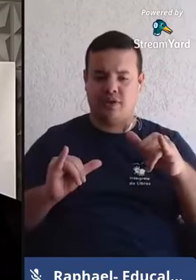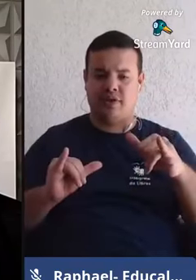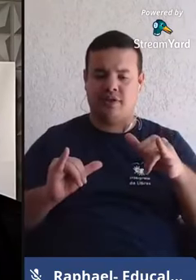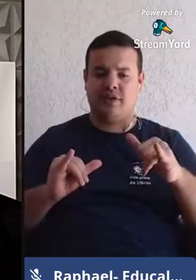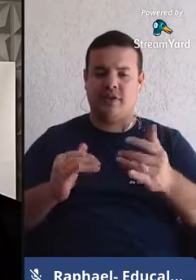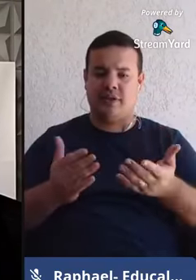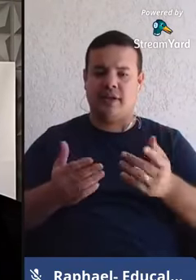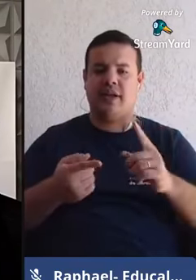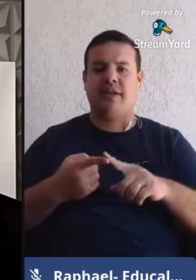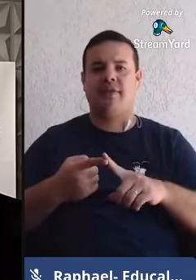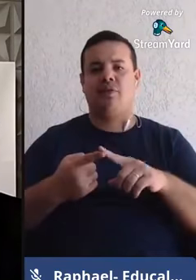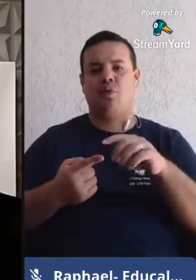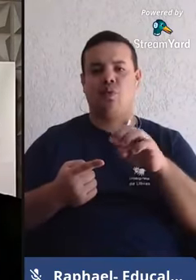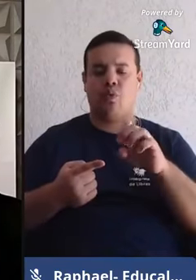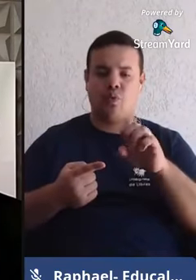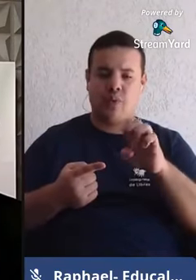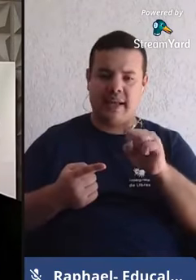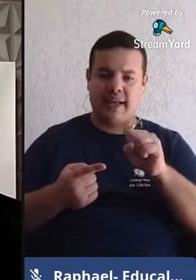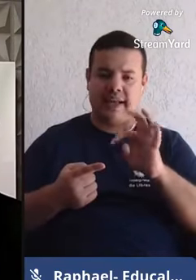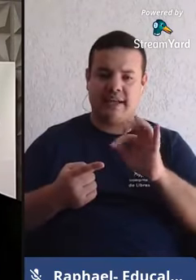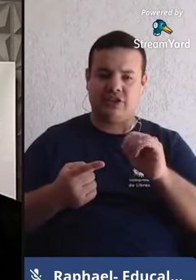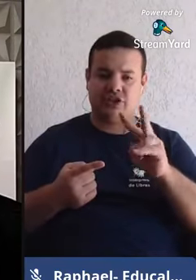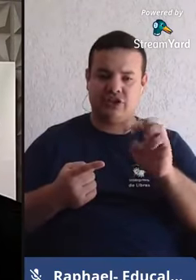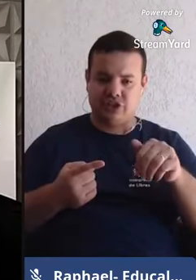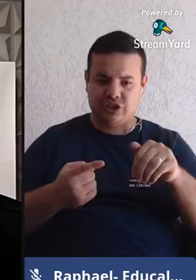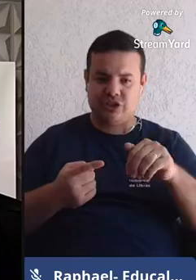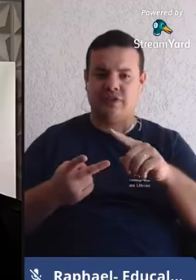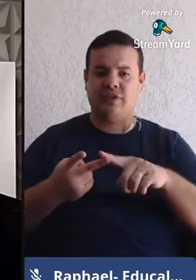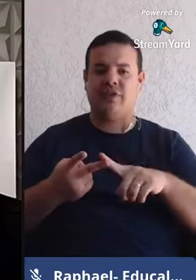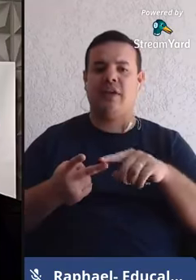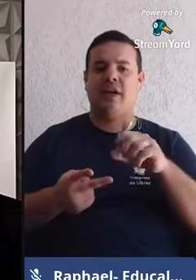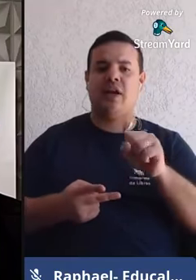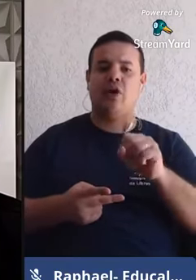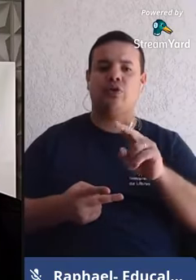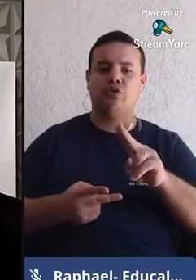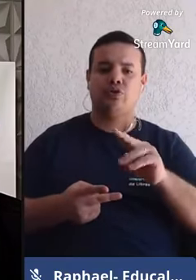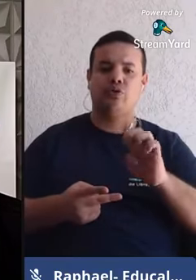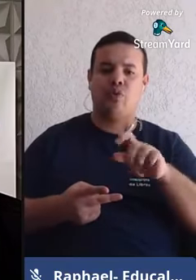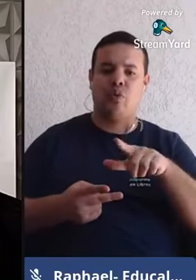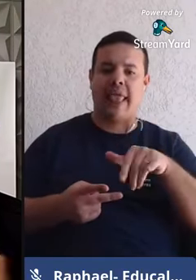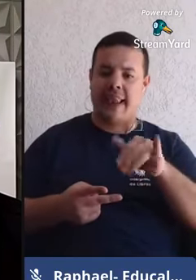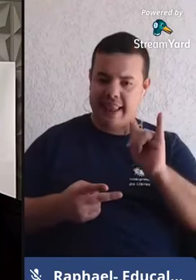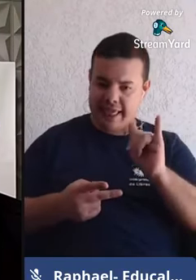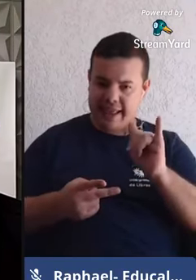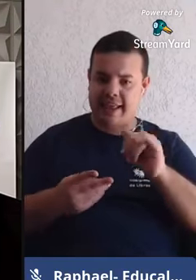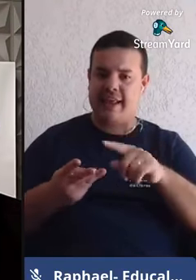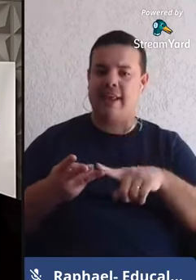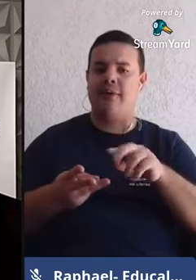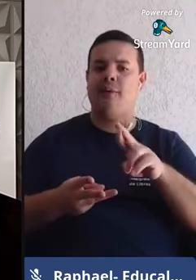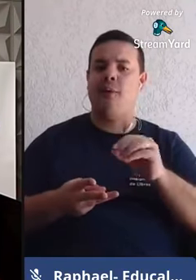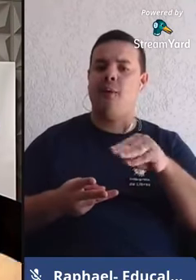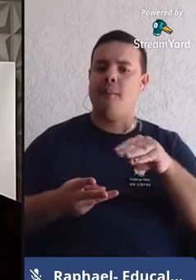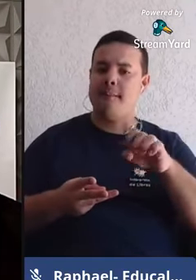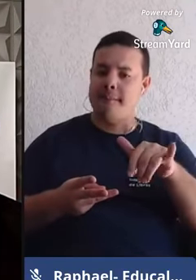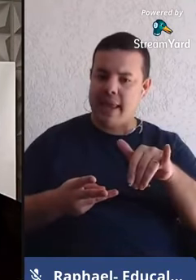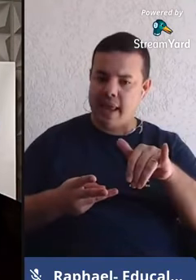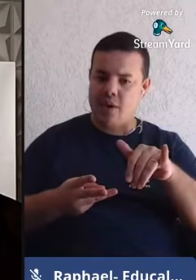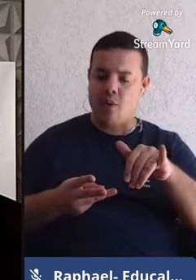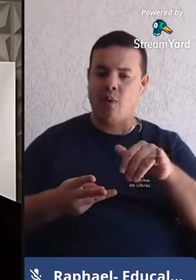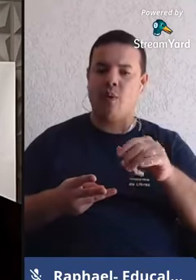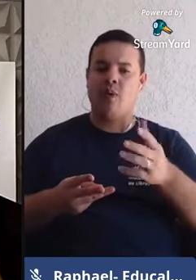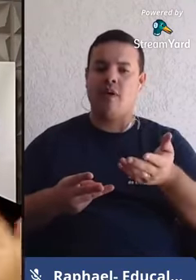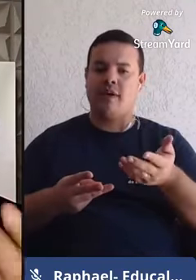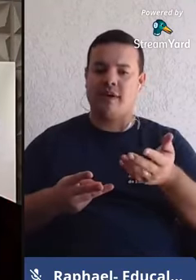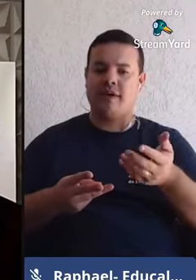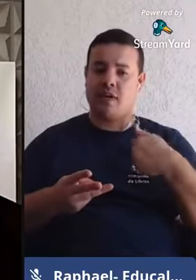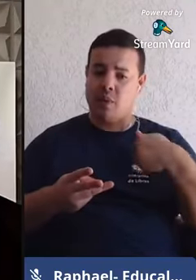Romeu Sasaki, a Sueli Carvalho de Sá, que está aí com a gente, está assistindo aí, e outros, né? Eu acabei fazendo a revista